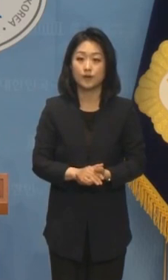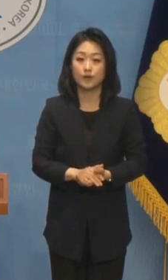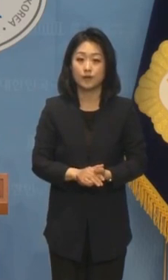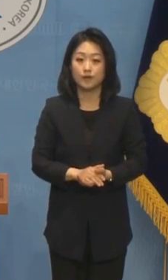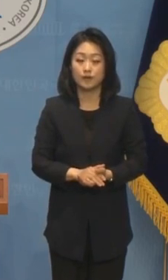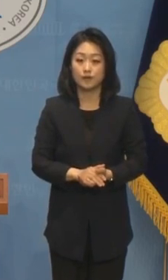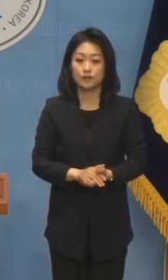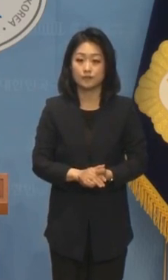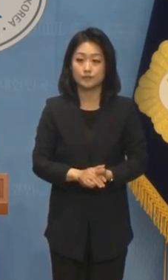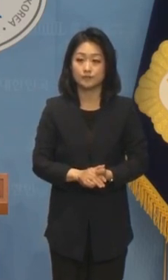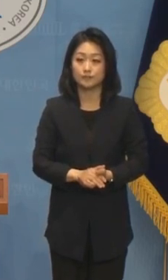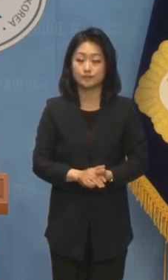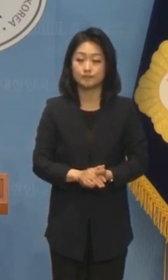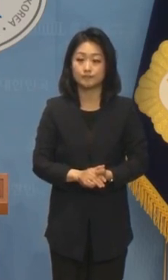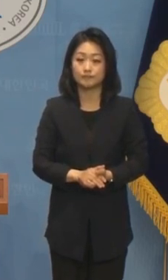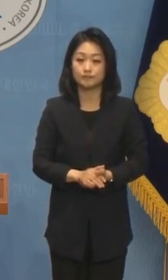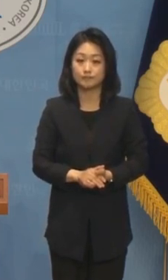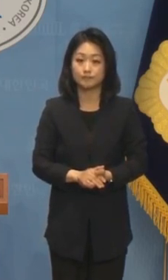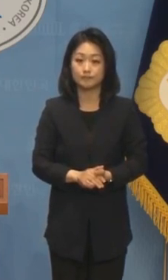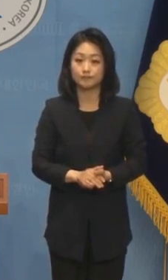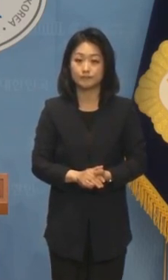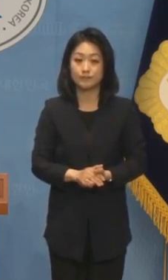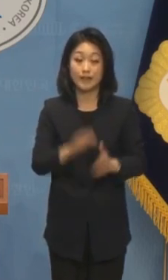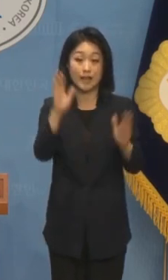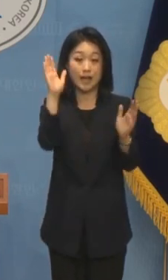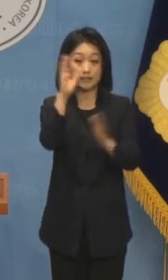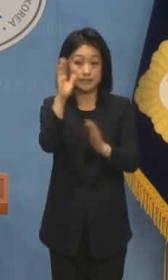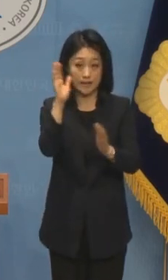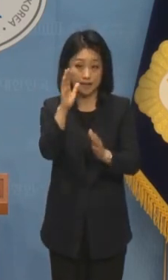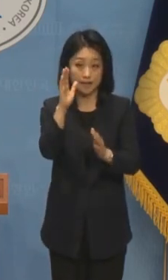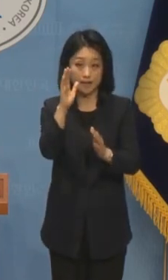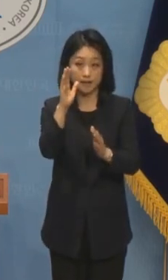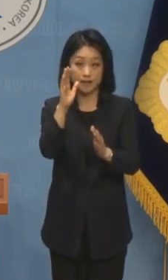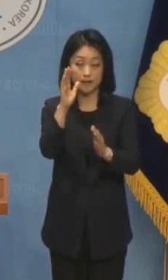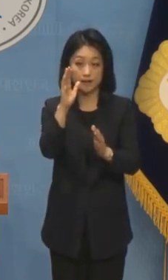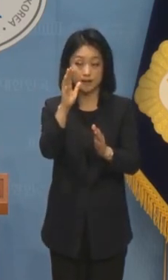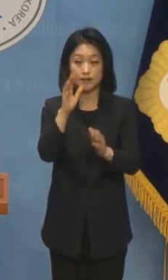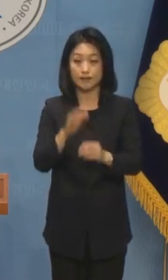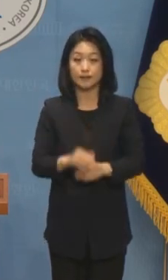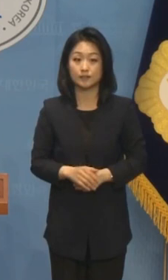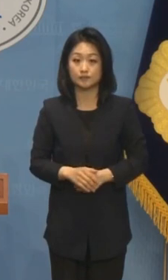우리 큰 틀에서